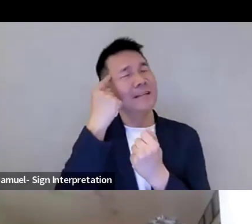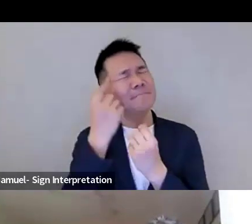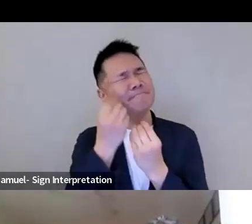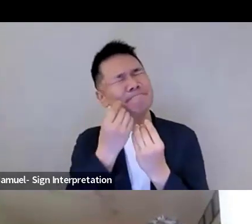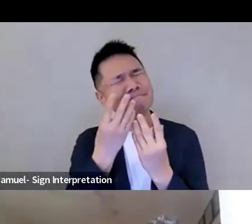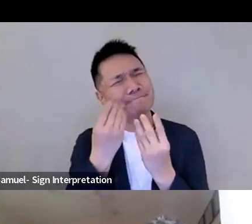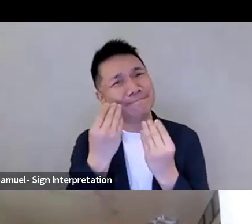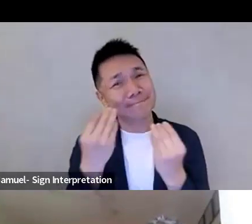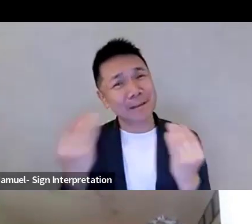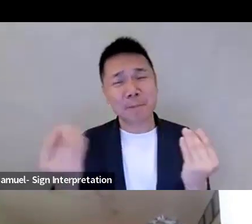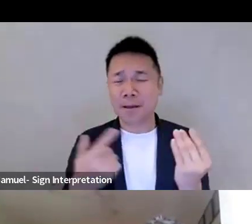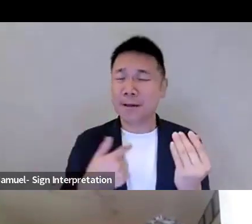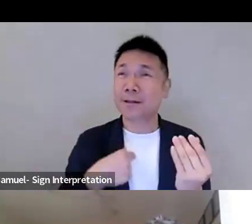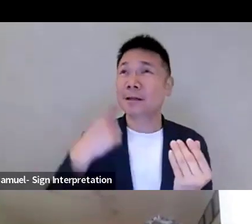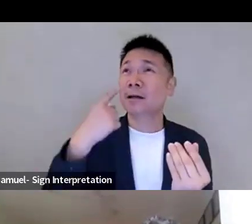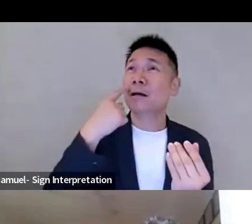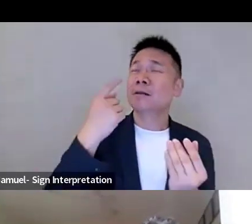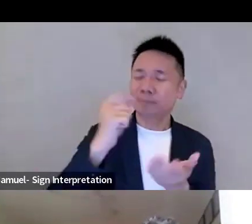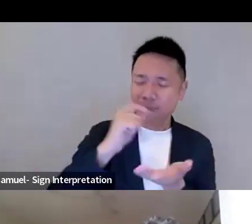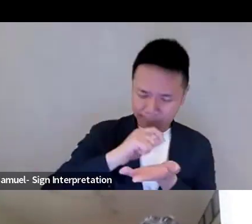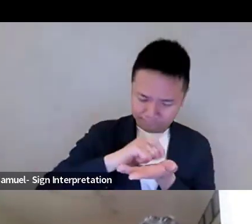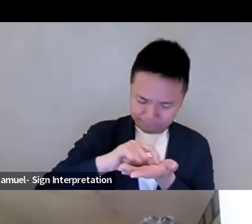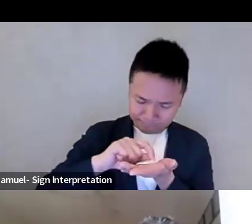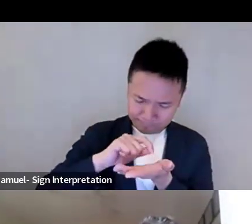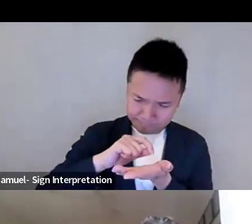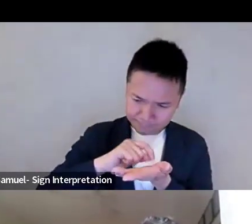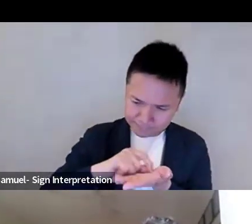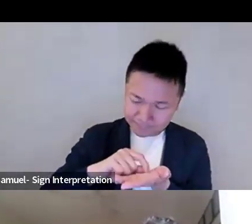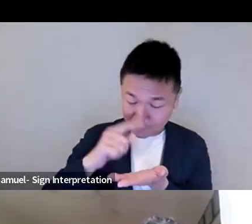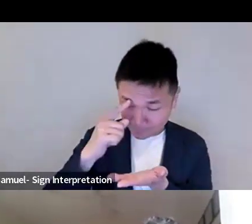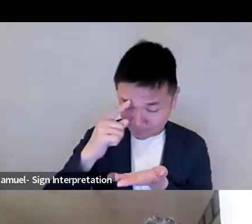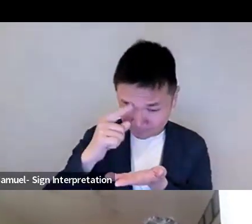我们的 Bhargavi 博士的追思纪念会。